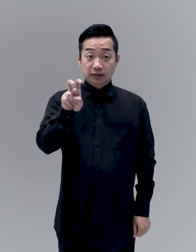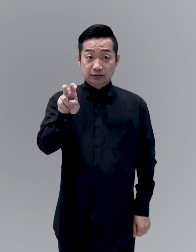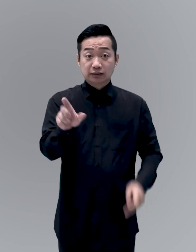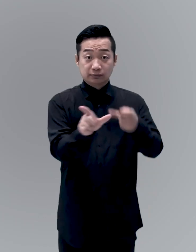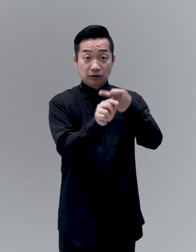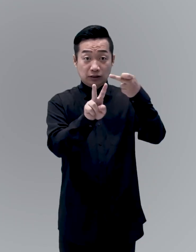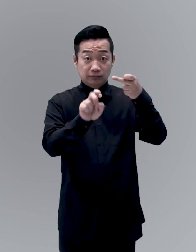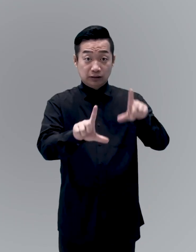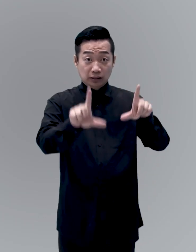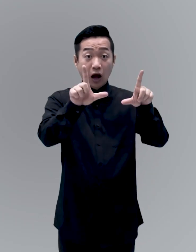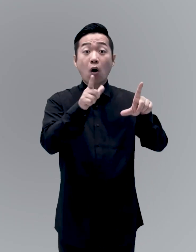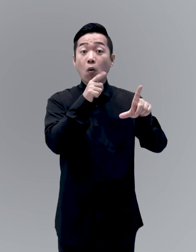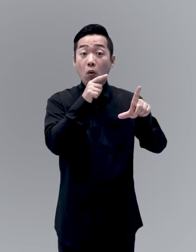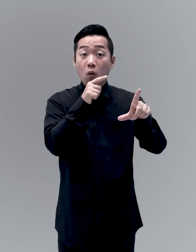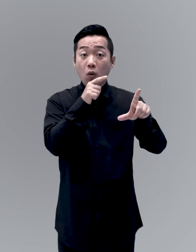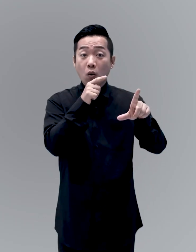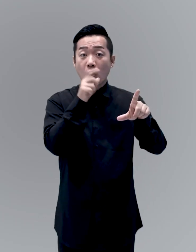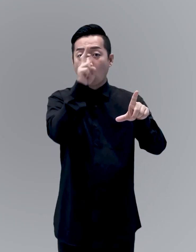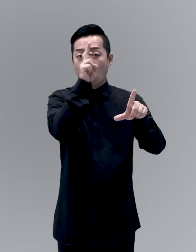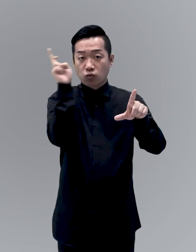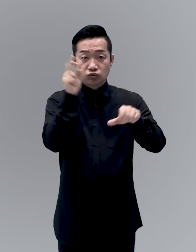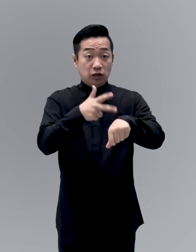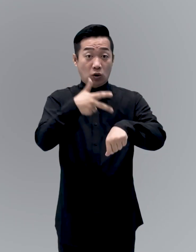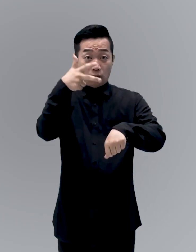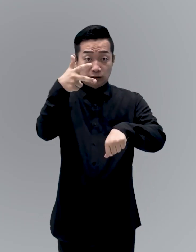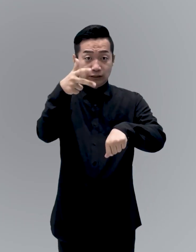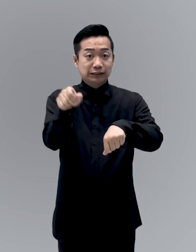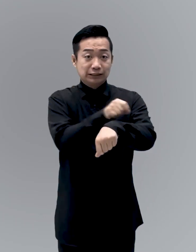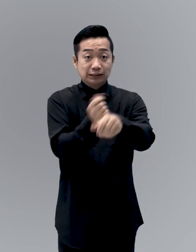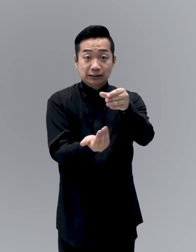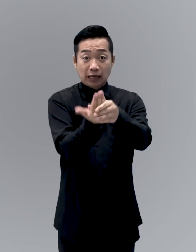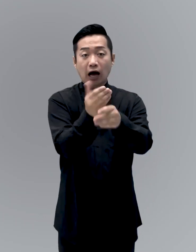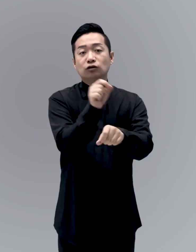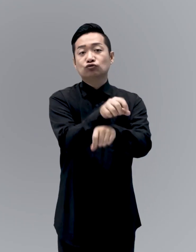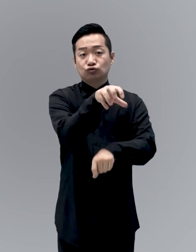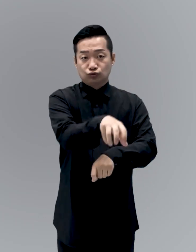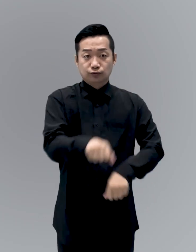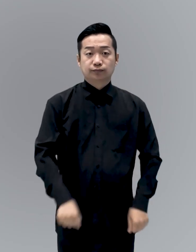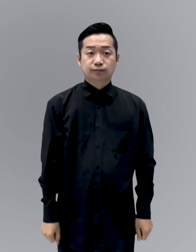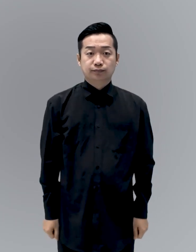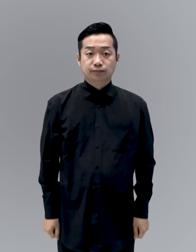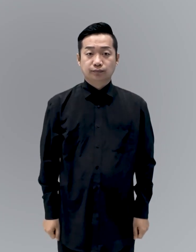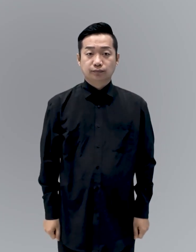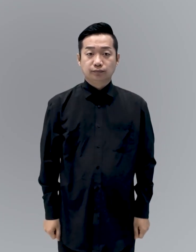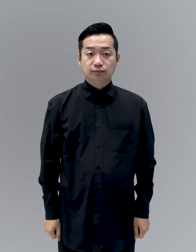2020년 12월 21일 월요일 오후 7시 특이사건구